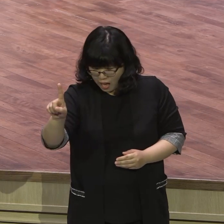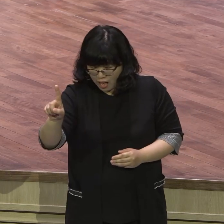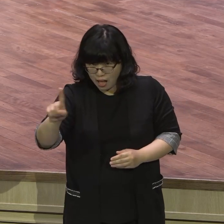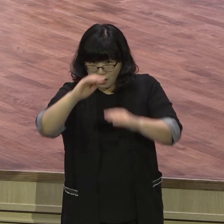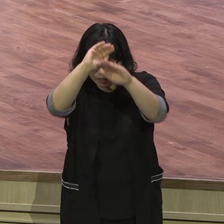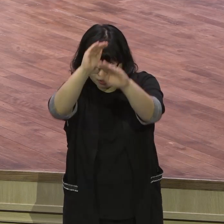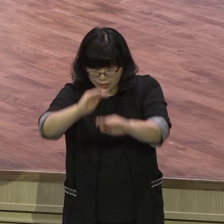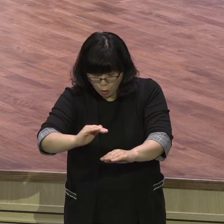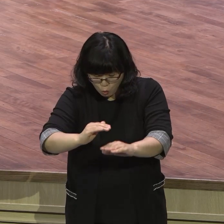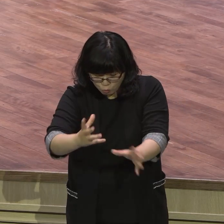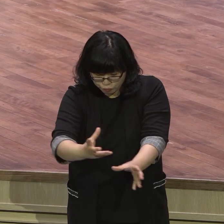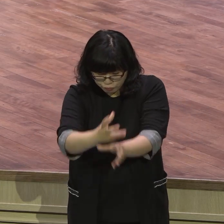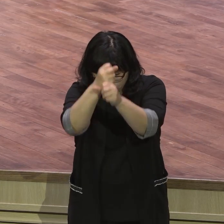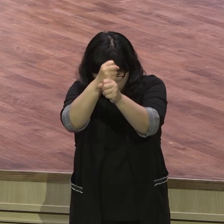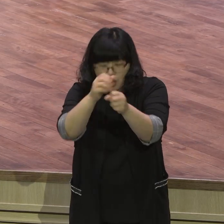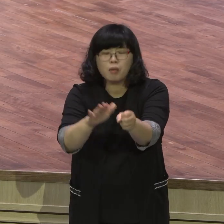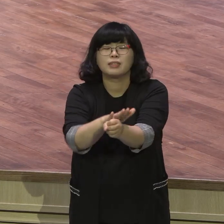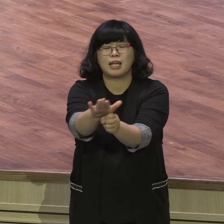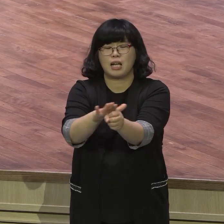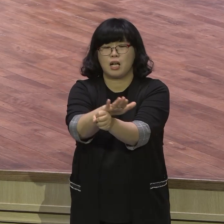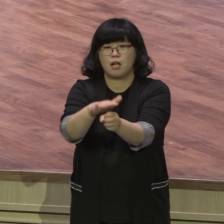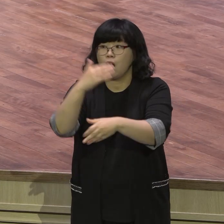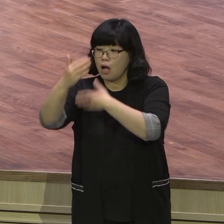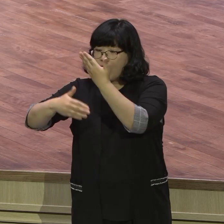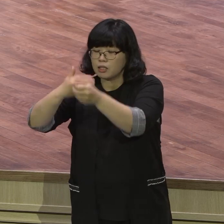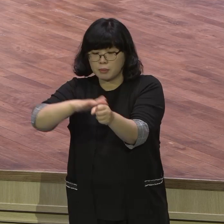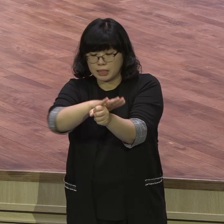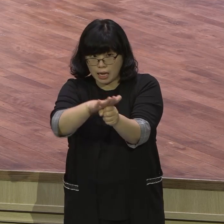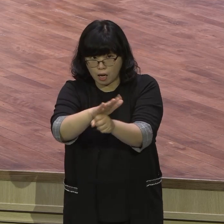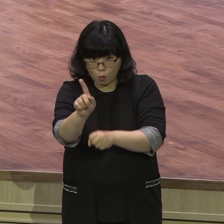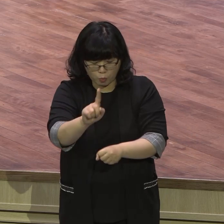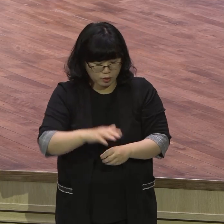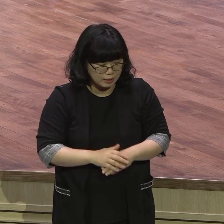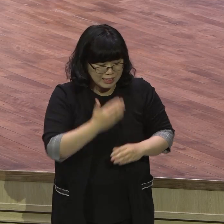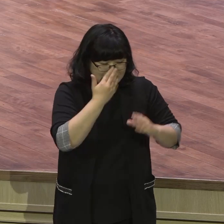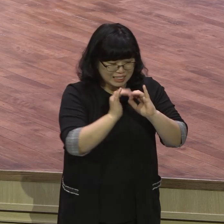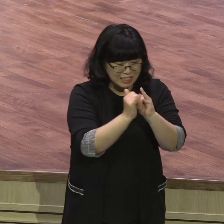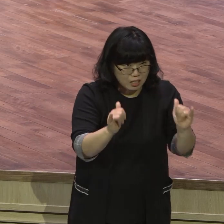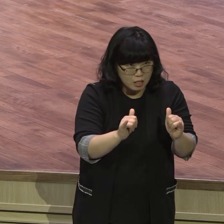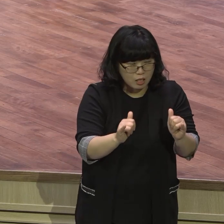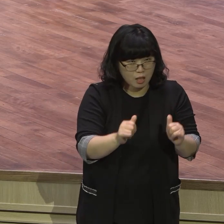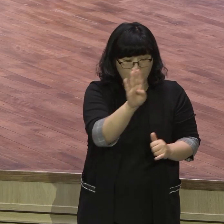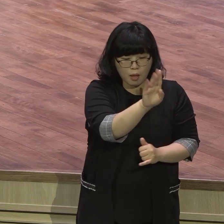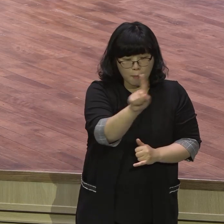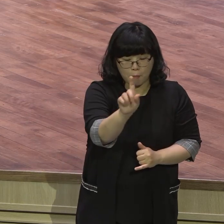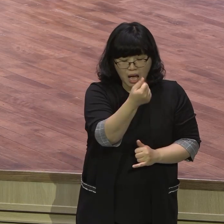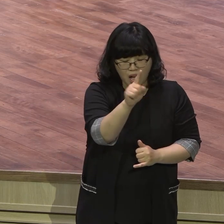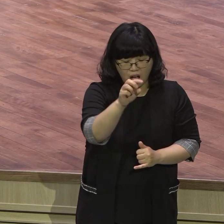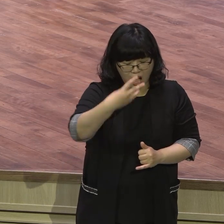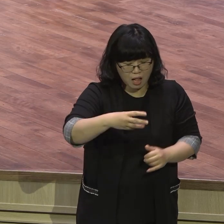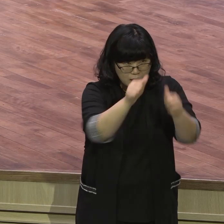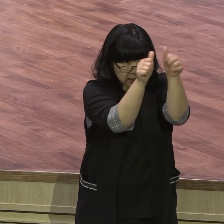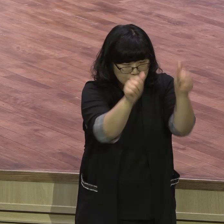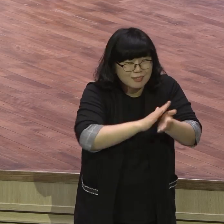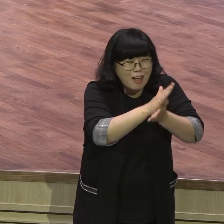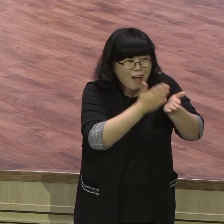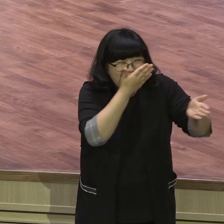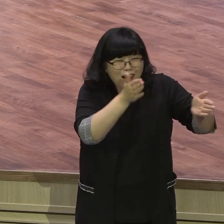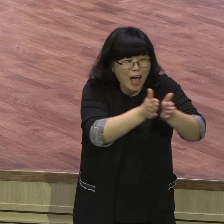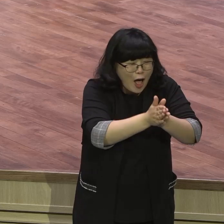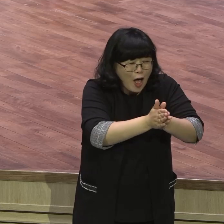사실 하나님은 발이라는 우상 그거하고 비교가 될 대상입니까 전능자 하나님과